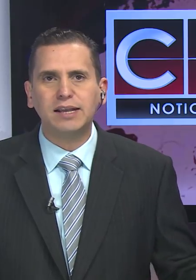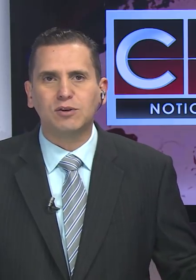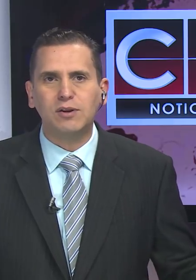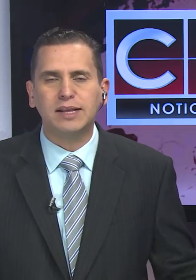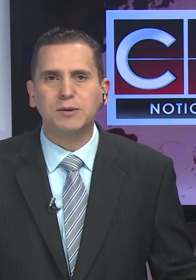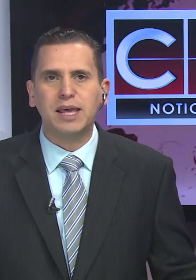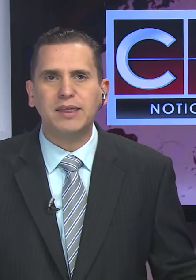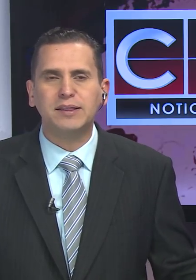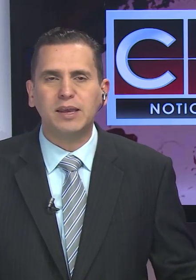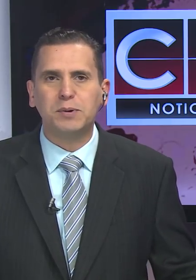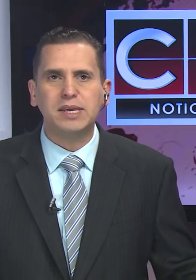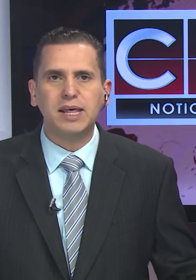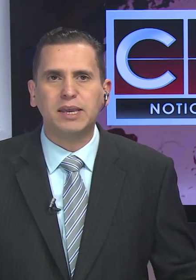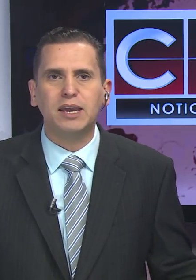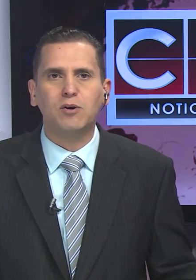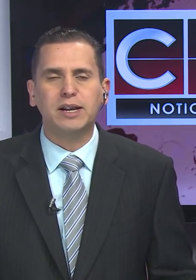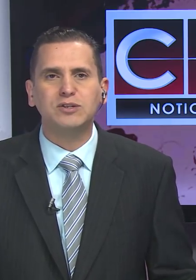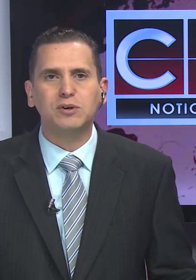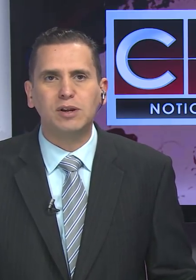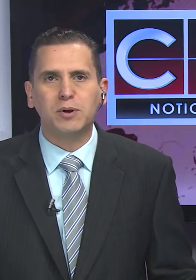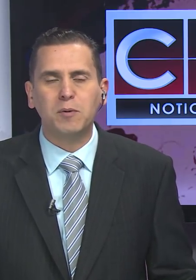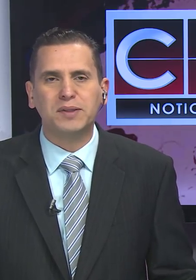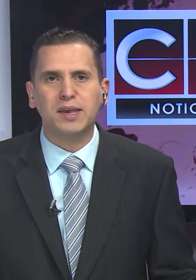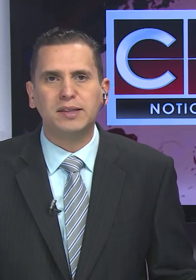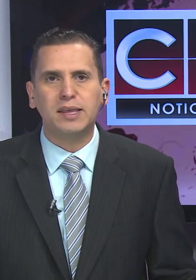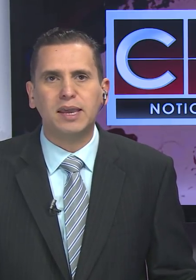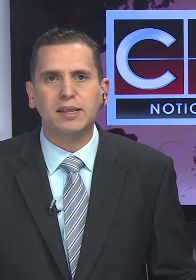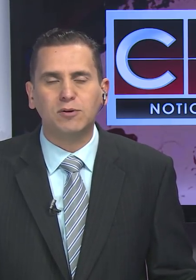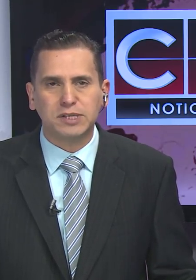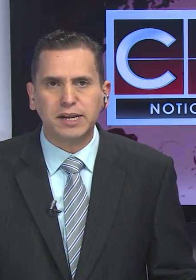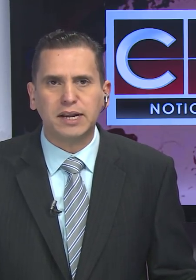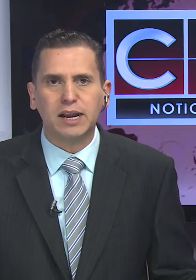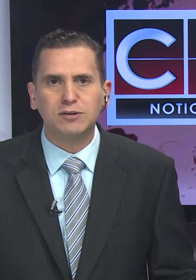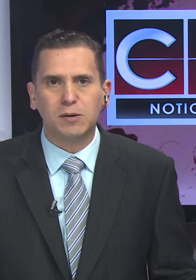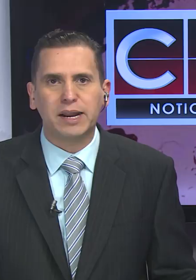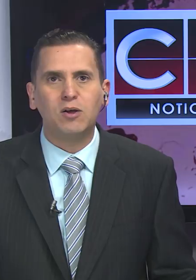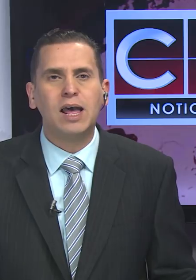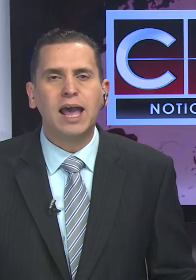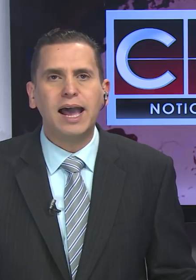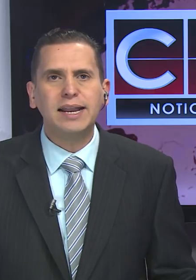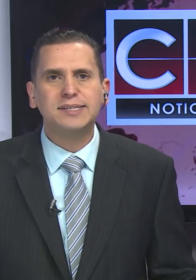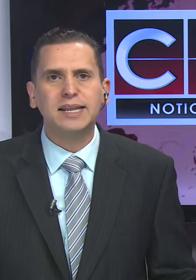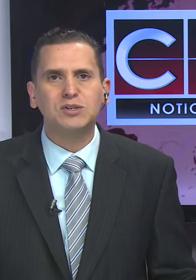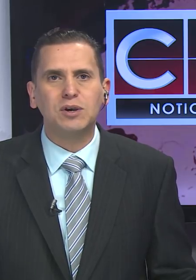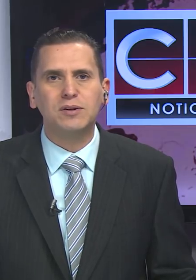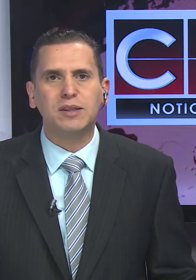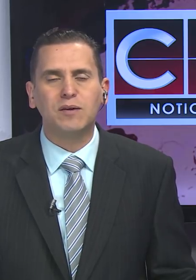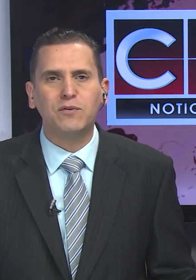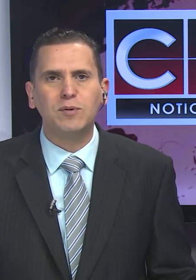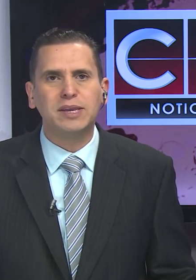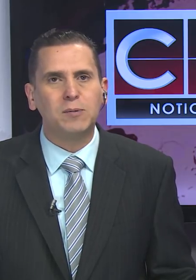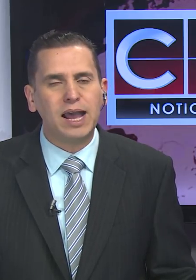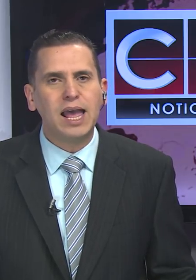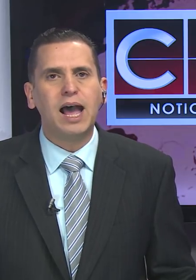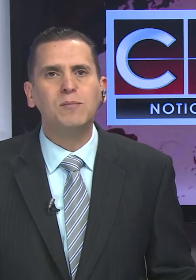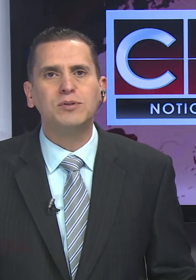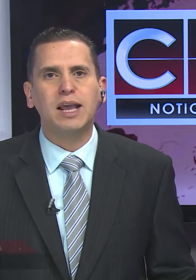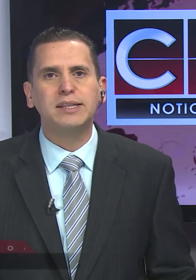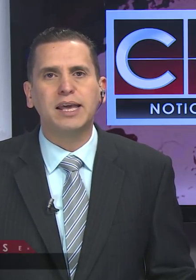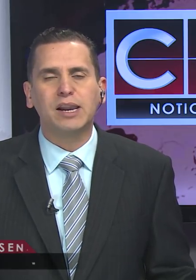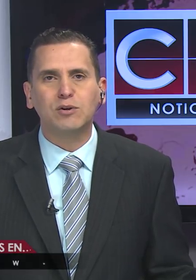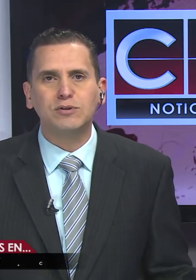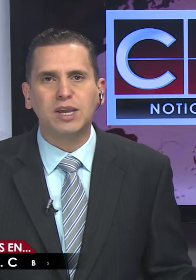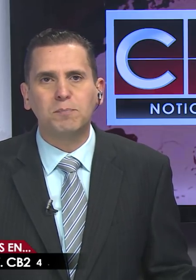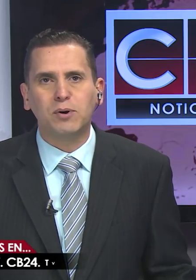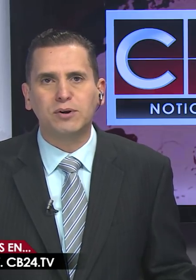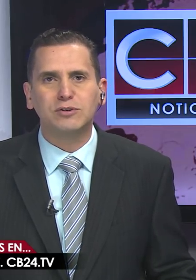este acto, ¿no?, la actividad de despedida que organizó el propio presidente de Costa Rica, Carlos Alvarado, a la selección de fútbol que va al Mundial